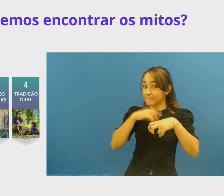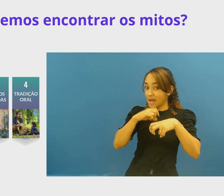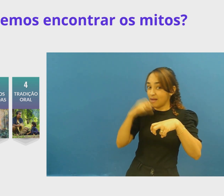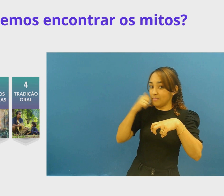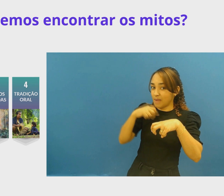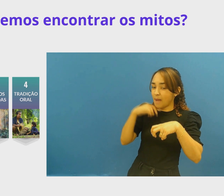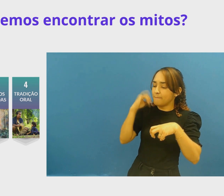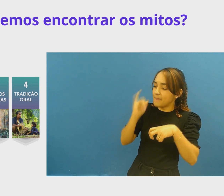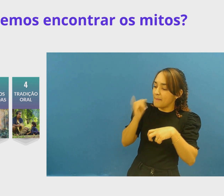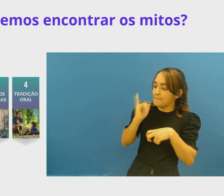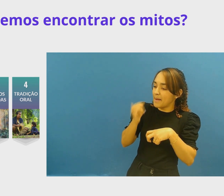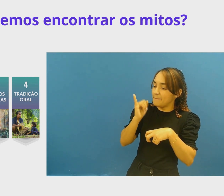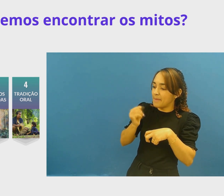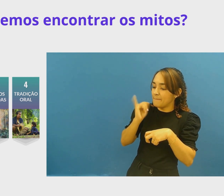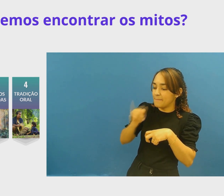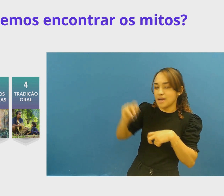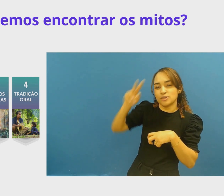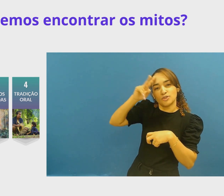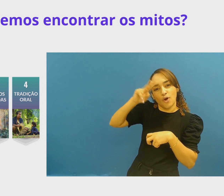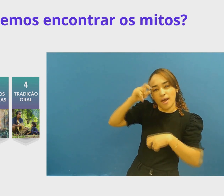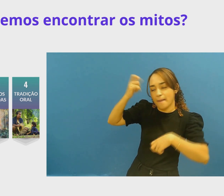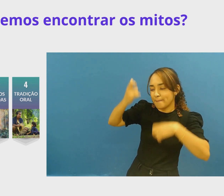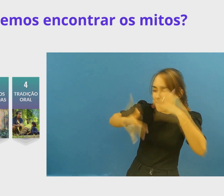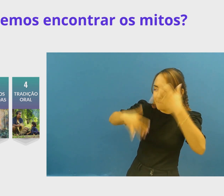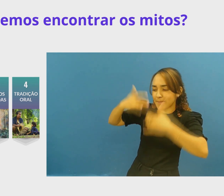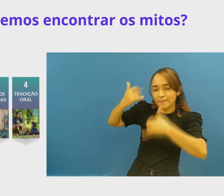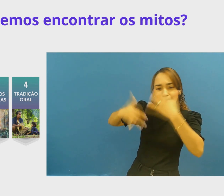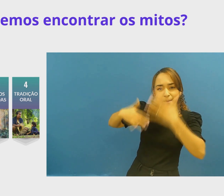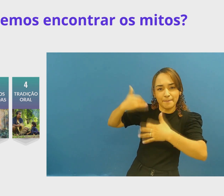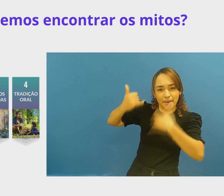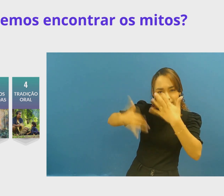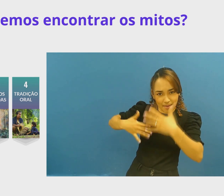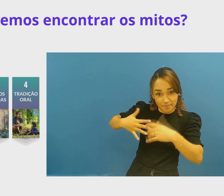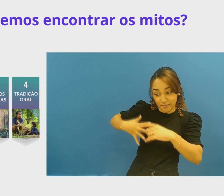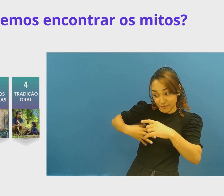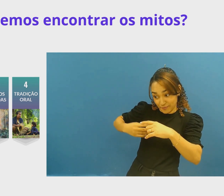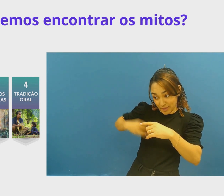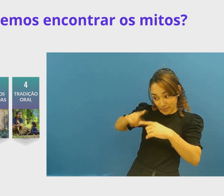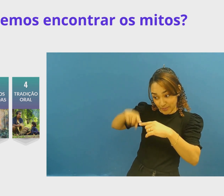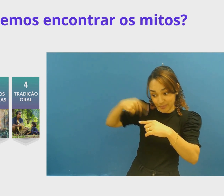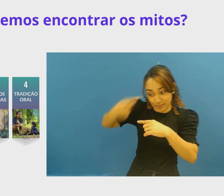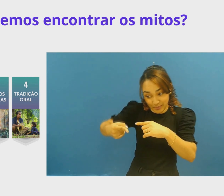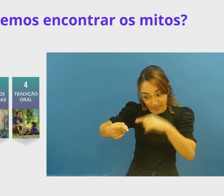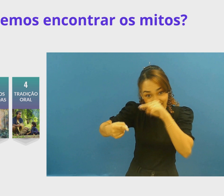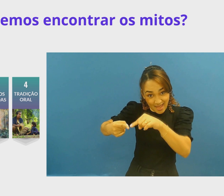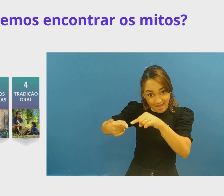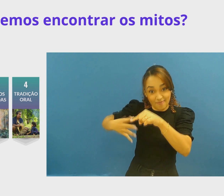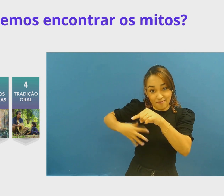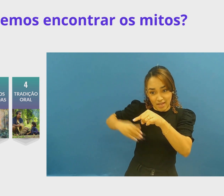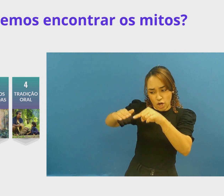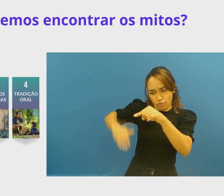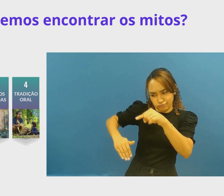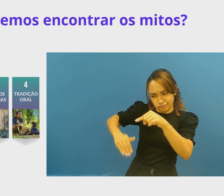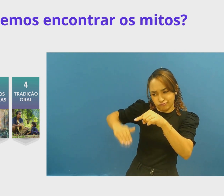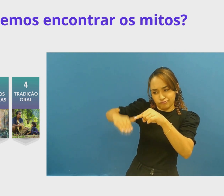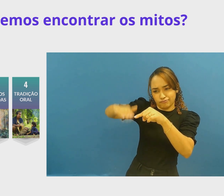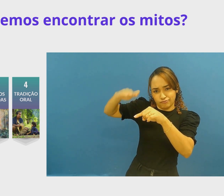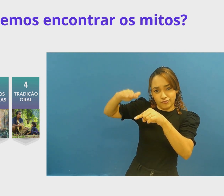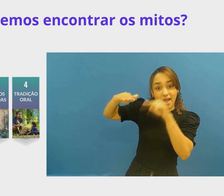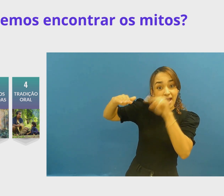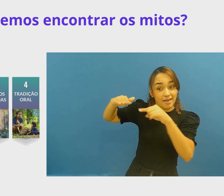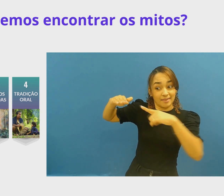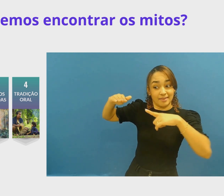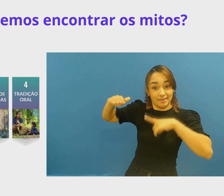história e depois esses recontam aos seus filhos,